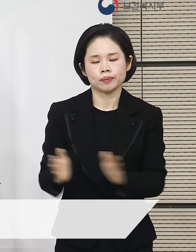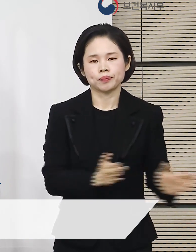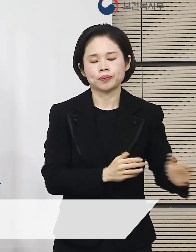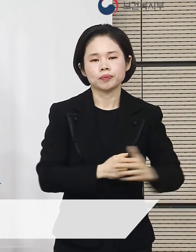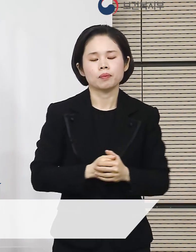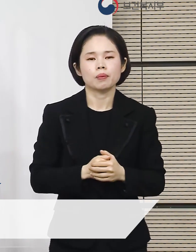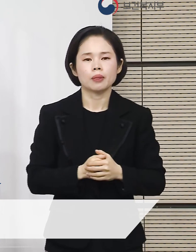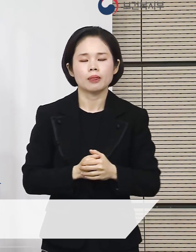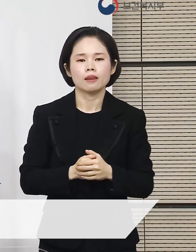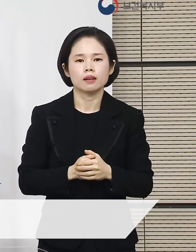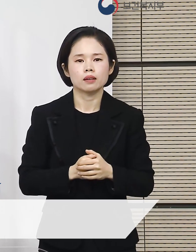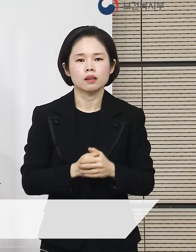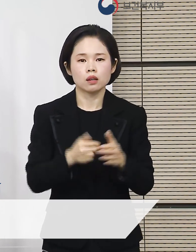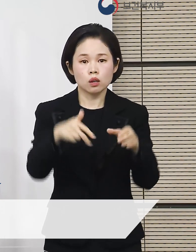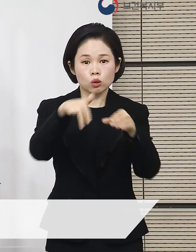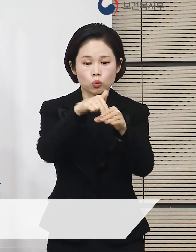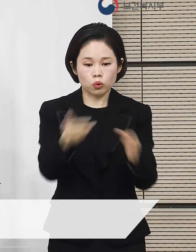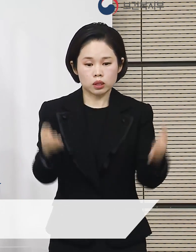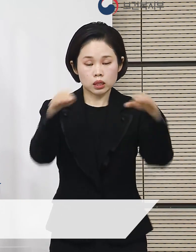추진합니다.